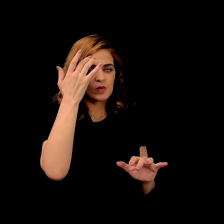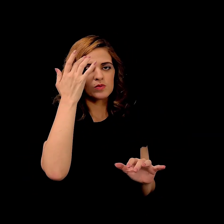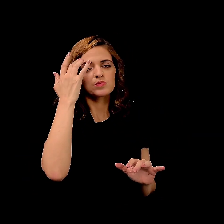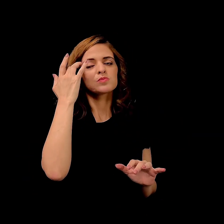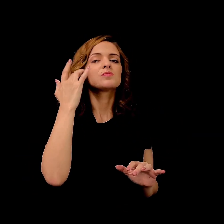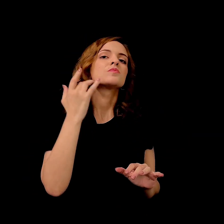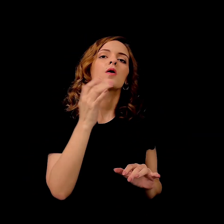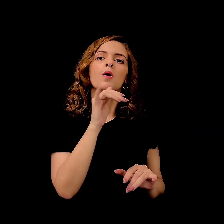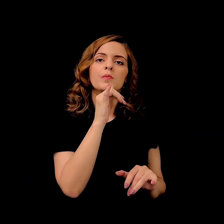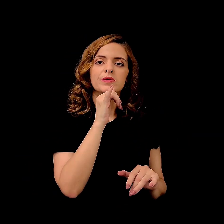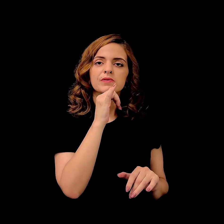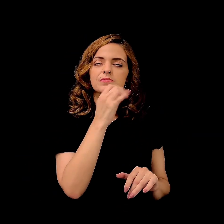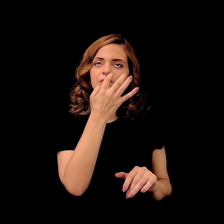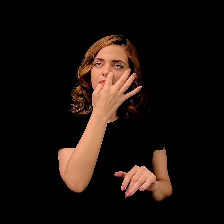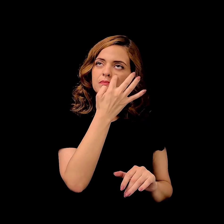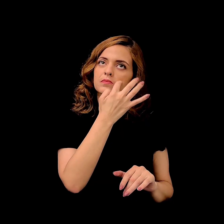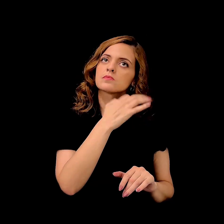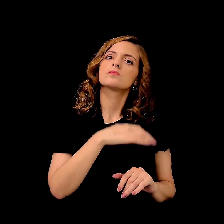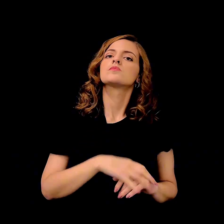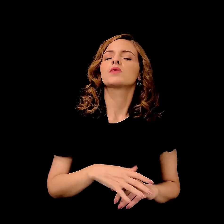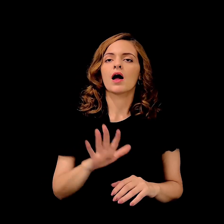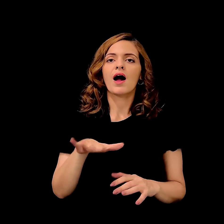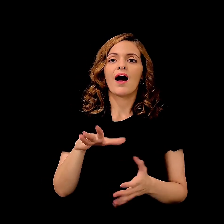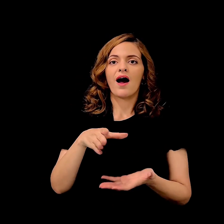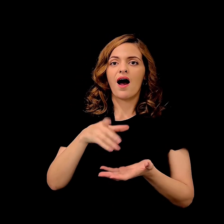por exemplo, deixa eu beber um pouquinho d'água.